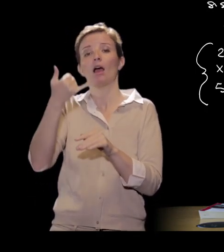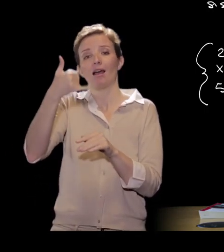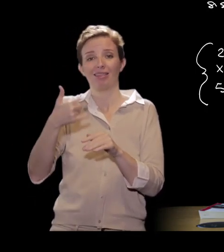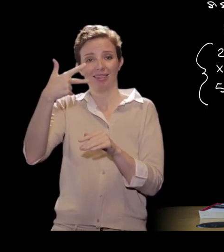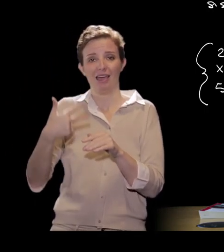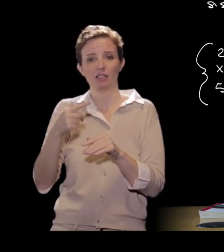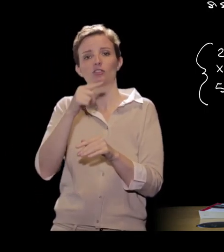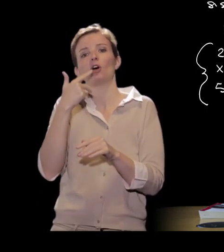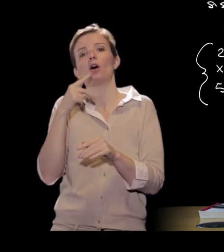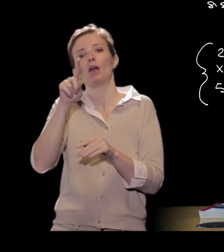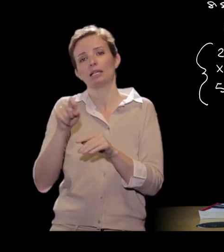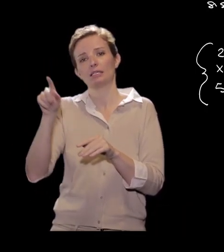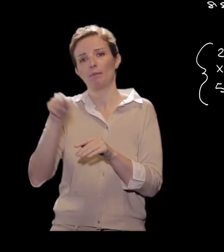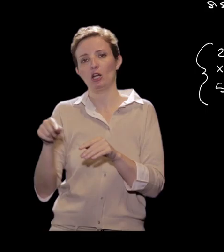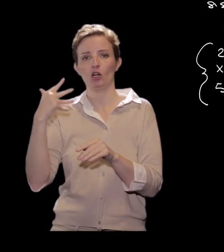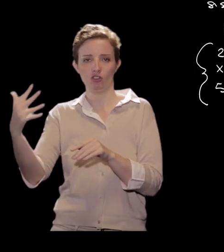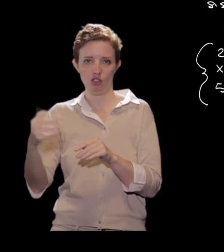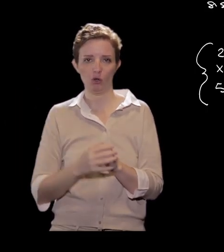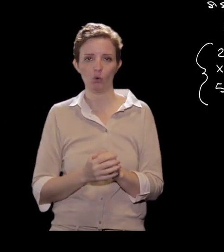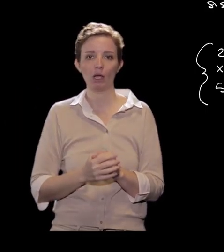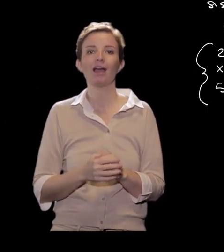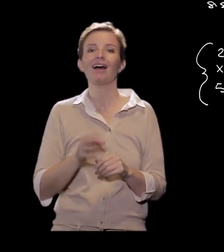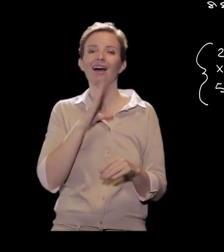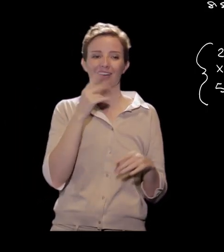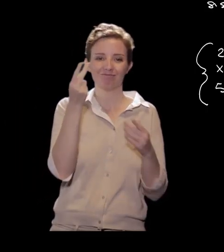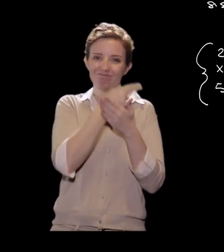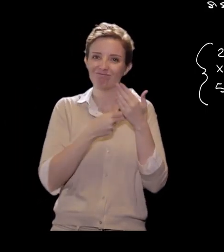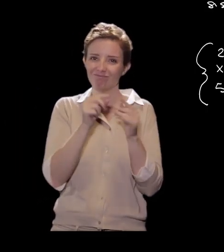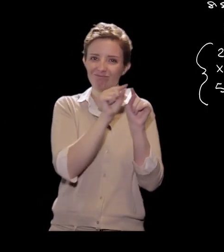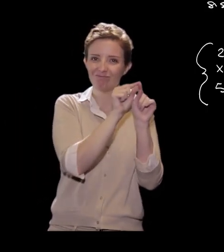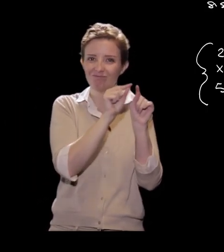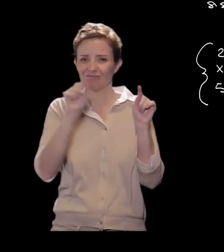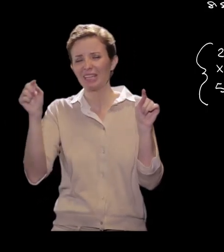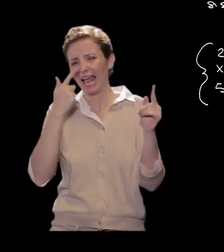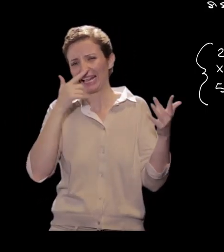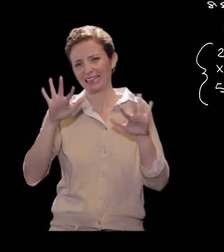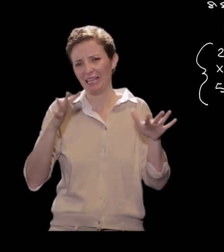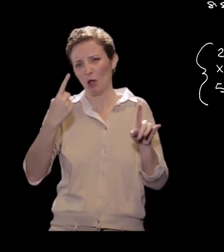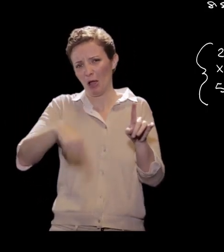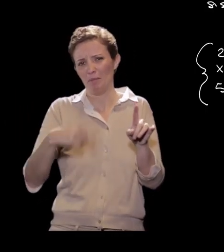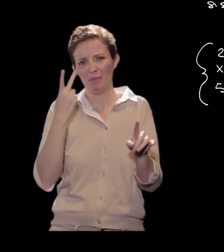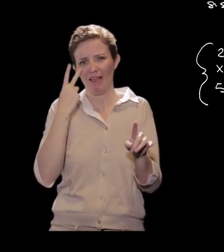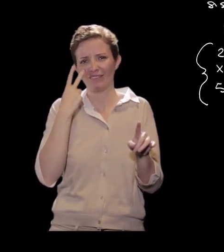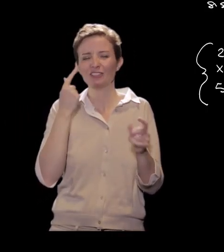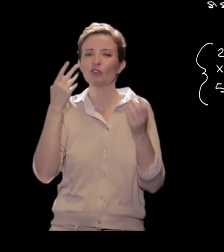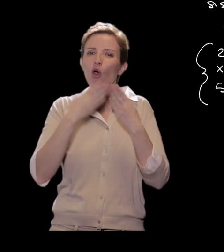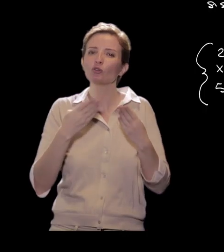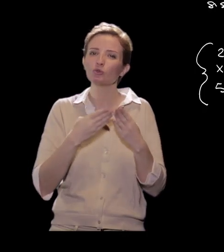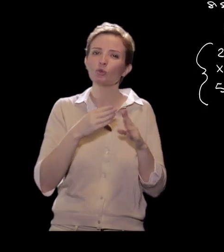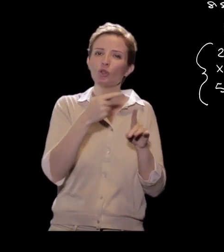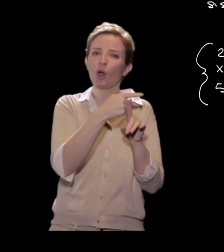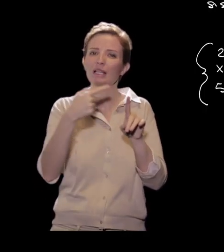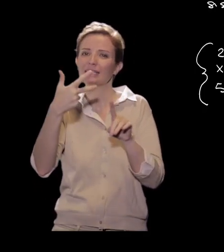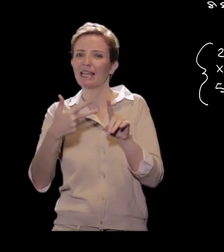di 5 la rappresentazione che andremo a fare simile diciamo a quella che abbiamo già visto per quanto riguarda lo studio del segno o